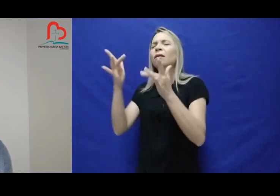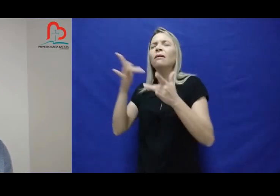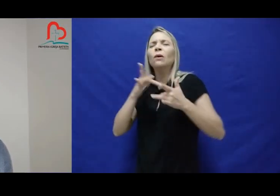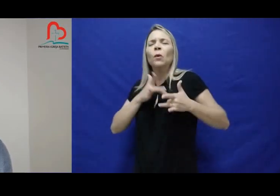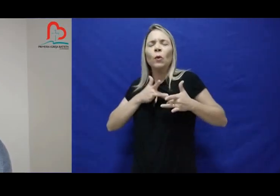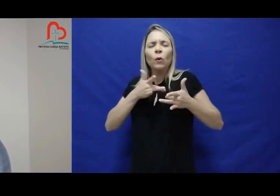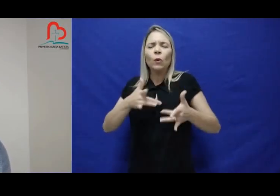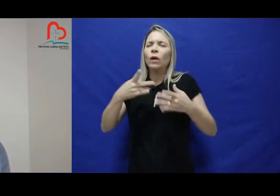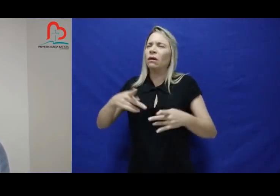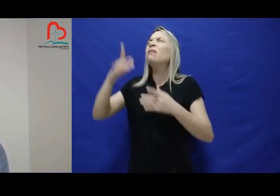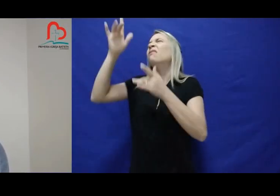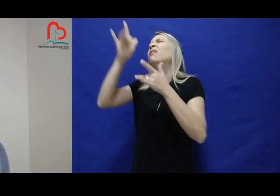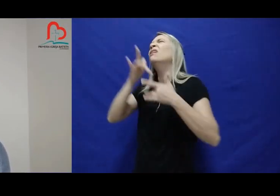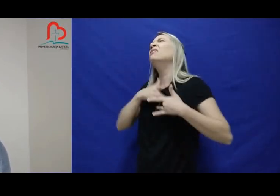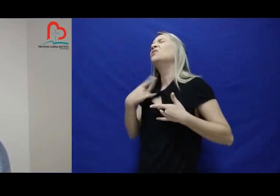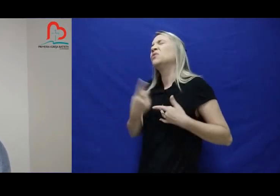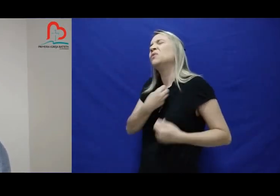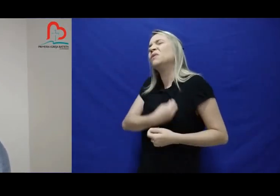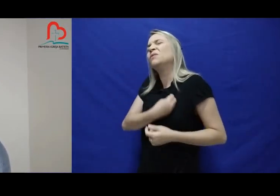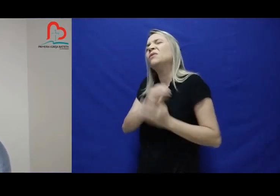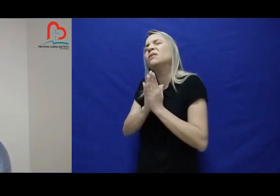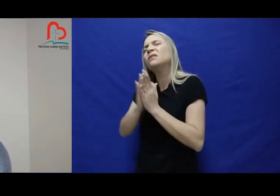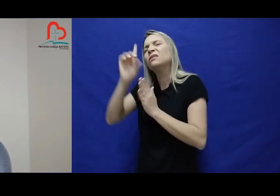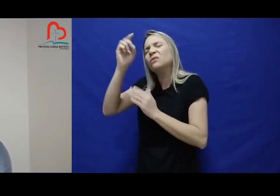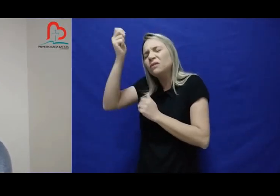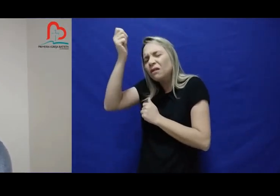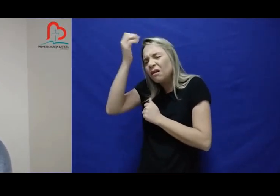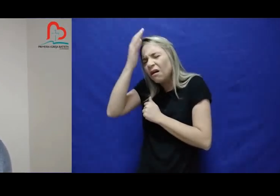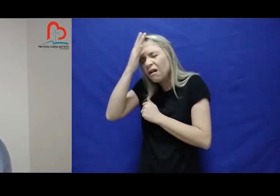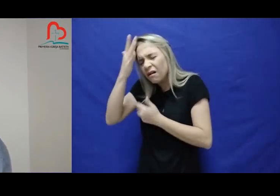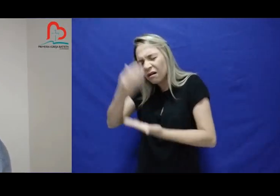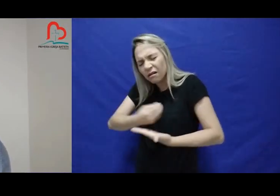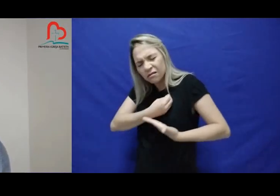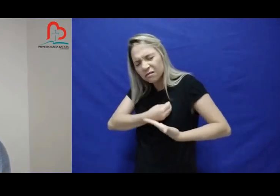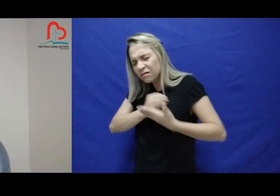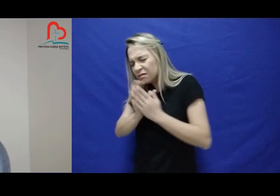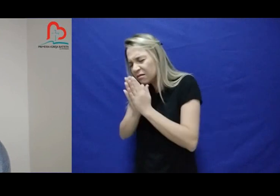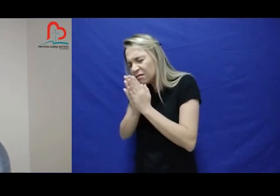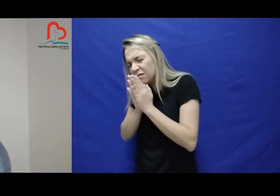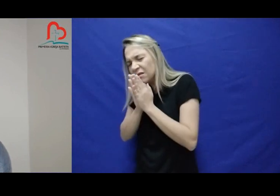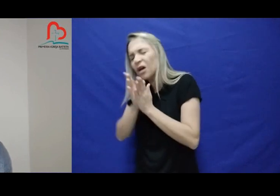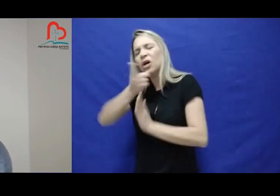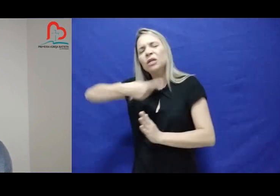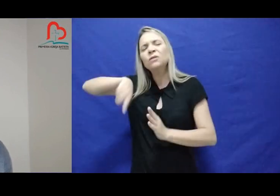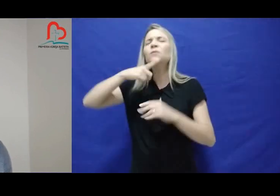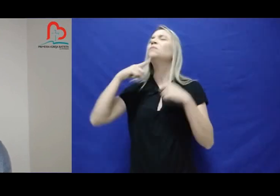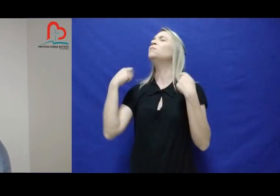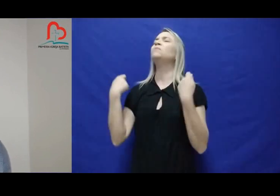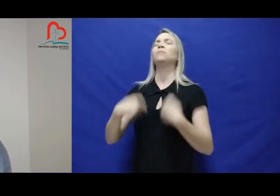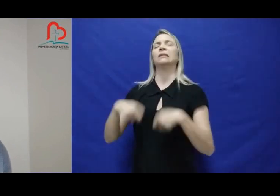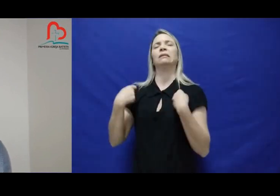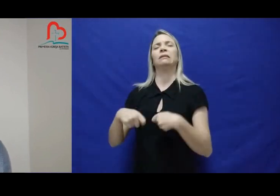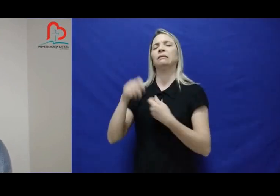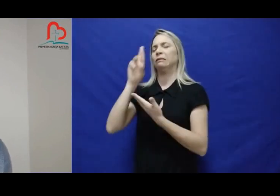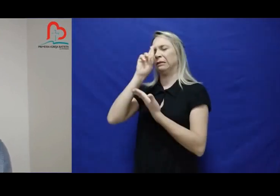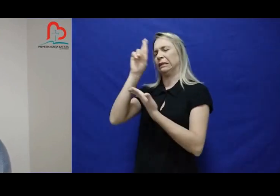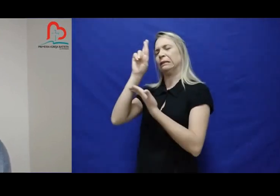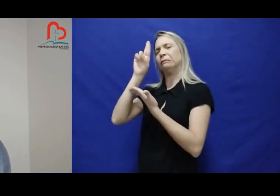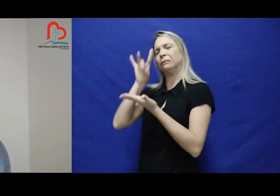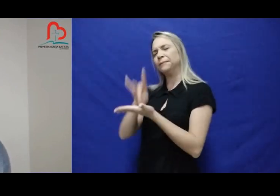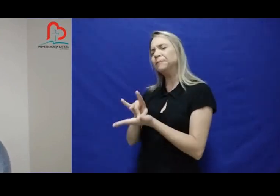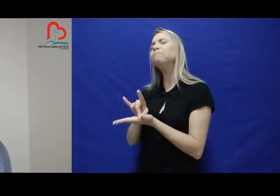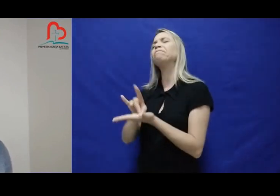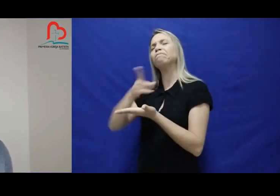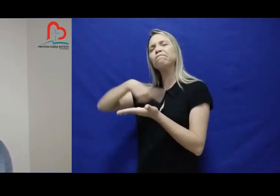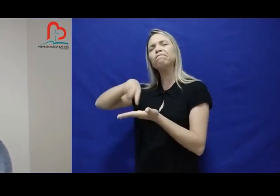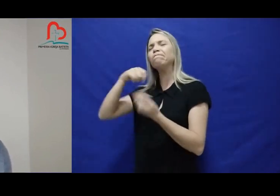por Divinópolis, ó Deus. Em nome de Jesus, tenha misericórdia de nós. Derrame sua graça sobre as nossas vidas, ó Pai, porque